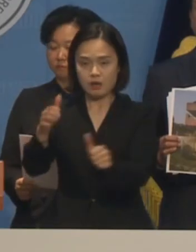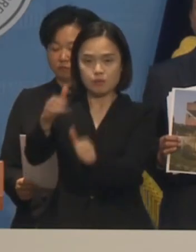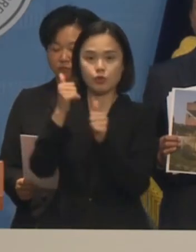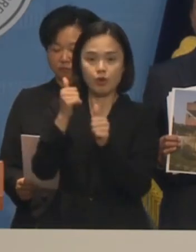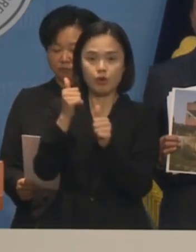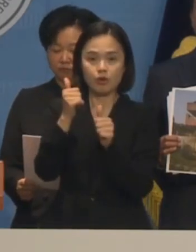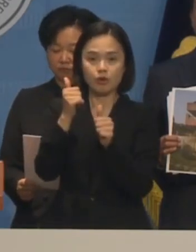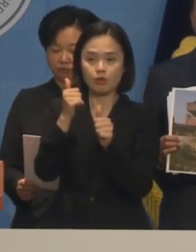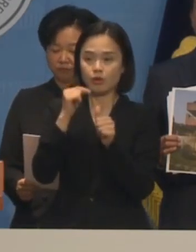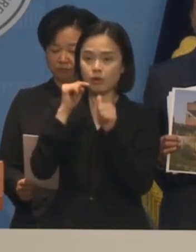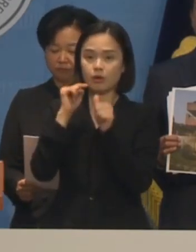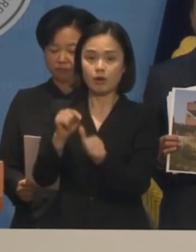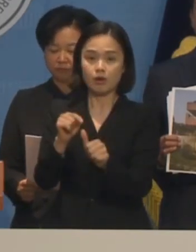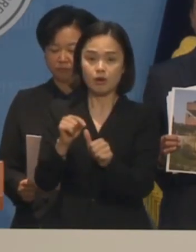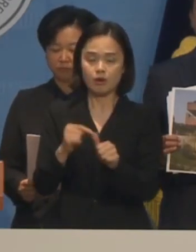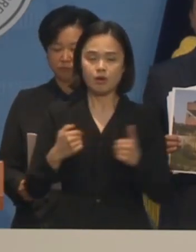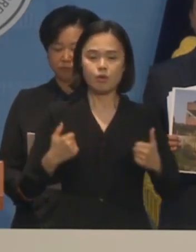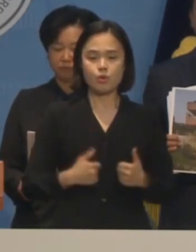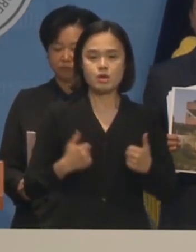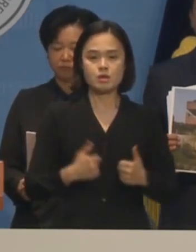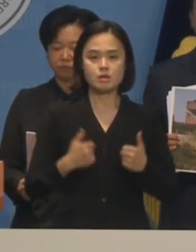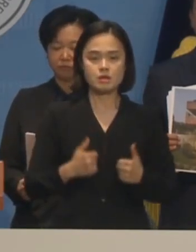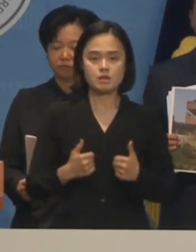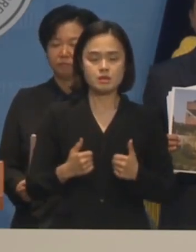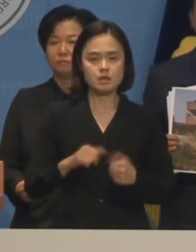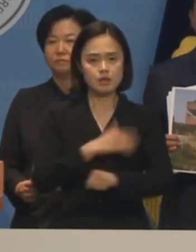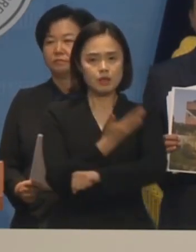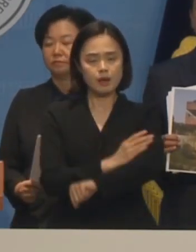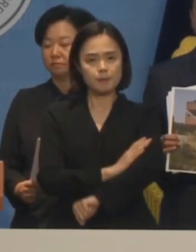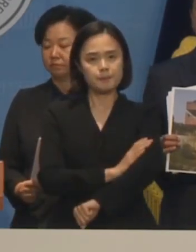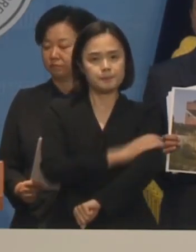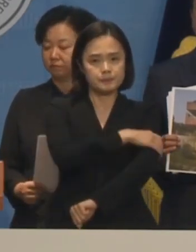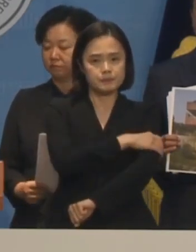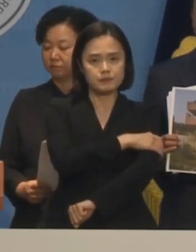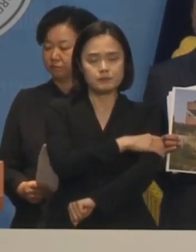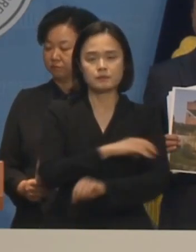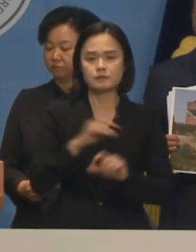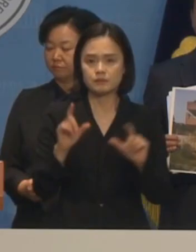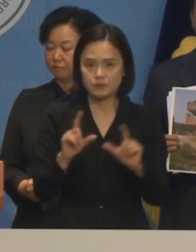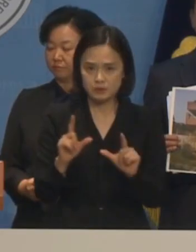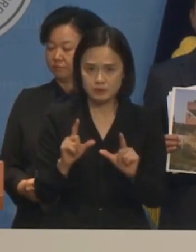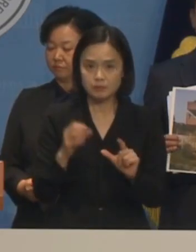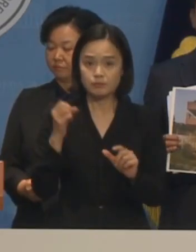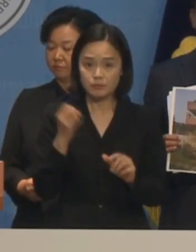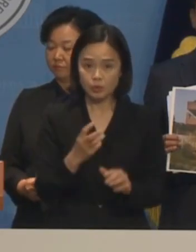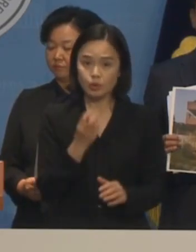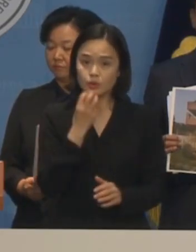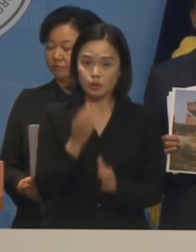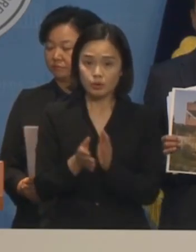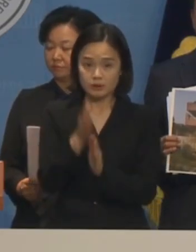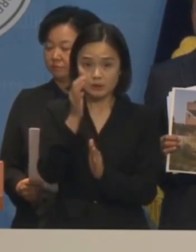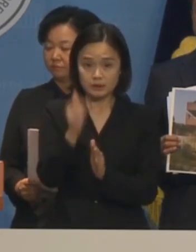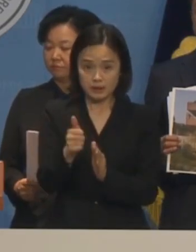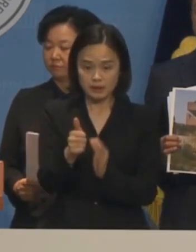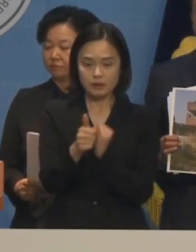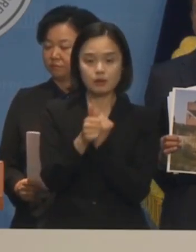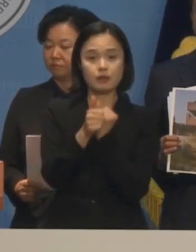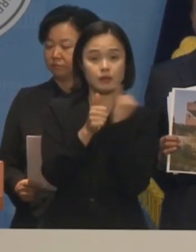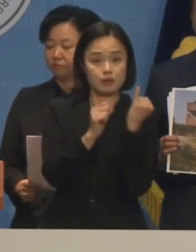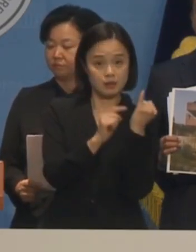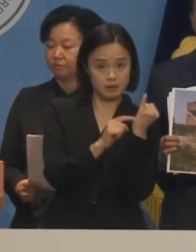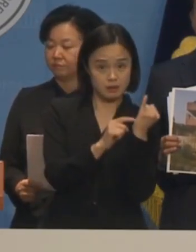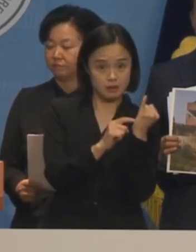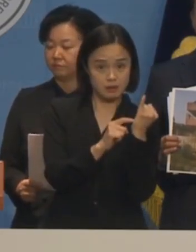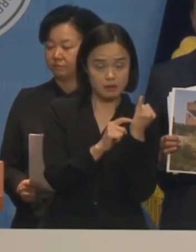운영이 진행되고 있는 것입니다. 특히 시장 배우자의 시설 사용 내역이 의회